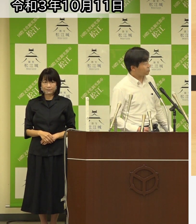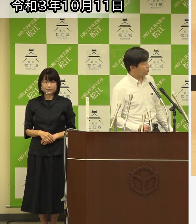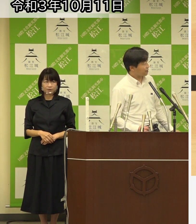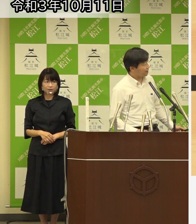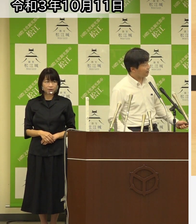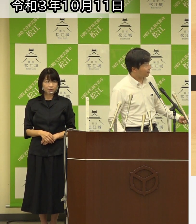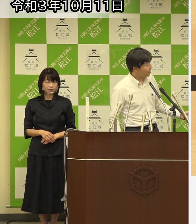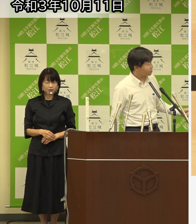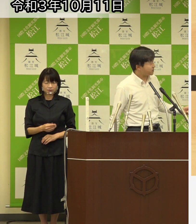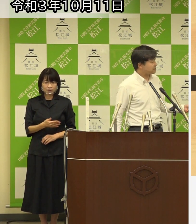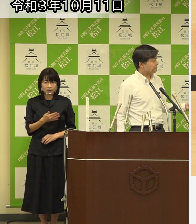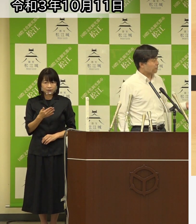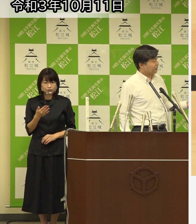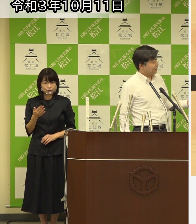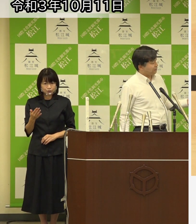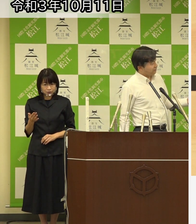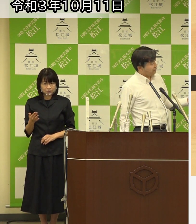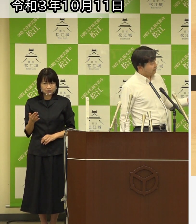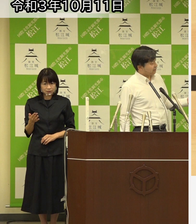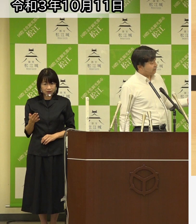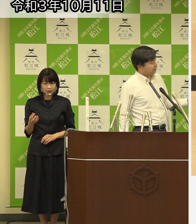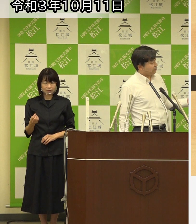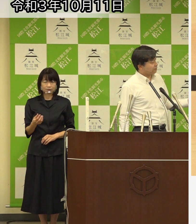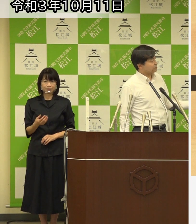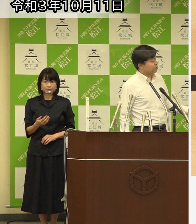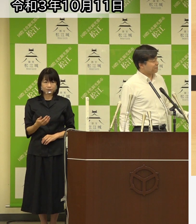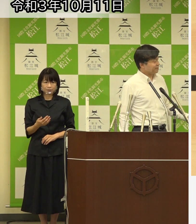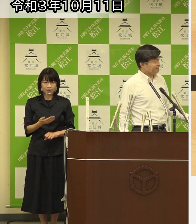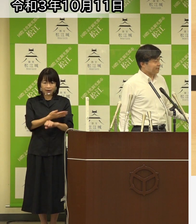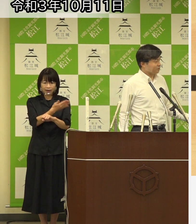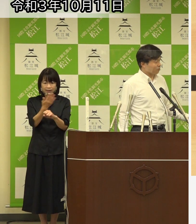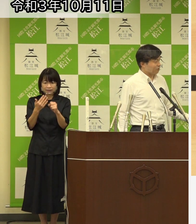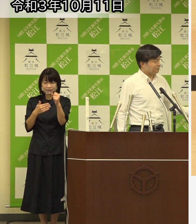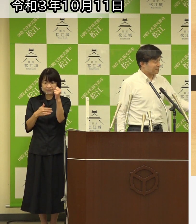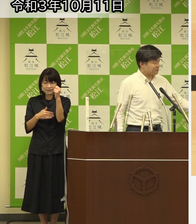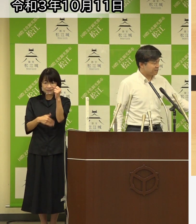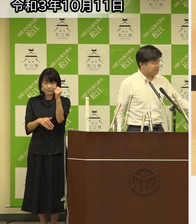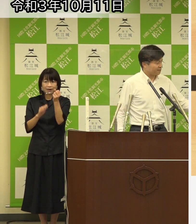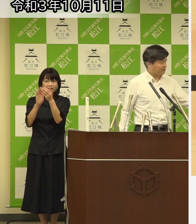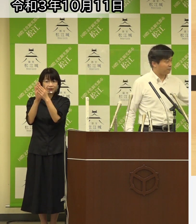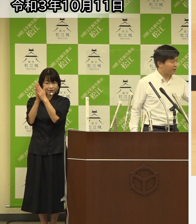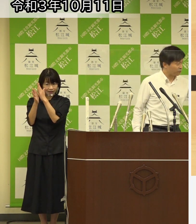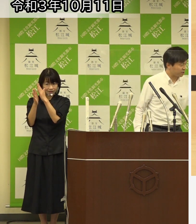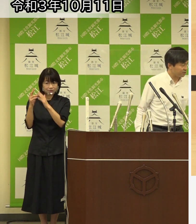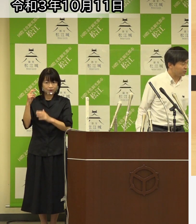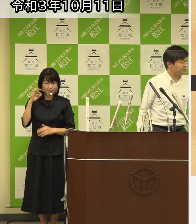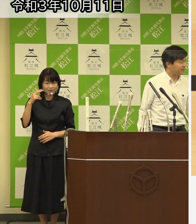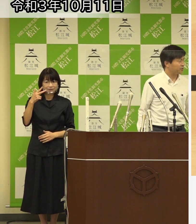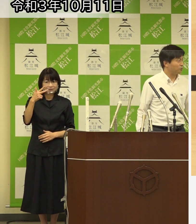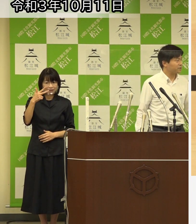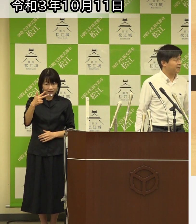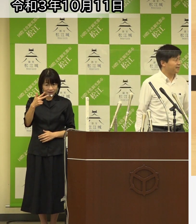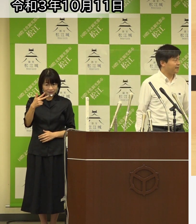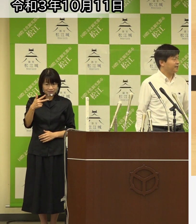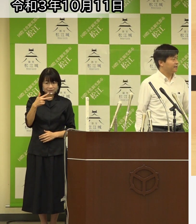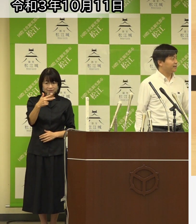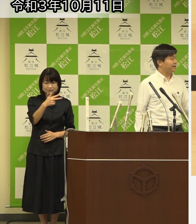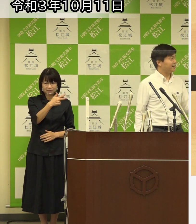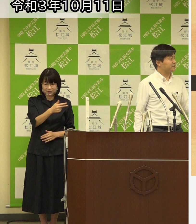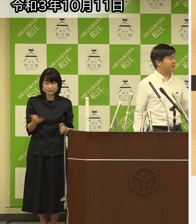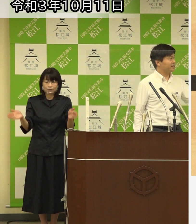次の話とも若干関連いたします。これは島根県と松江市、他の市とですね、共催